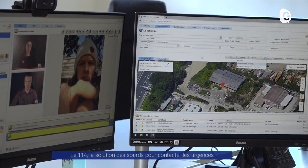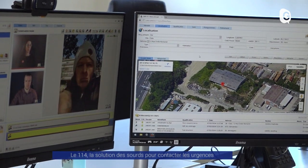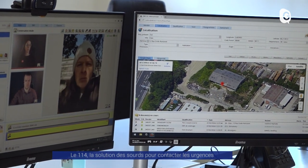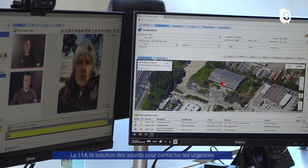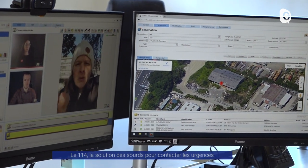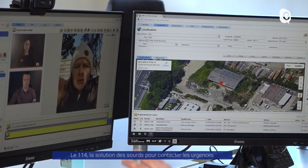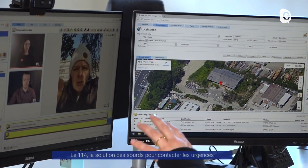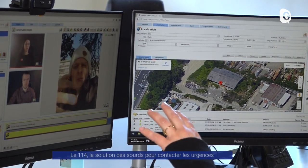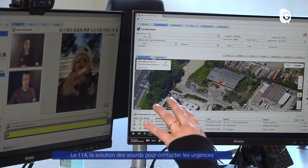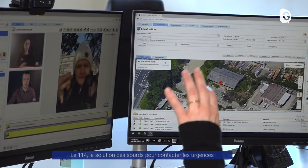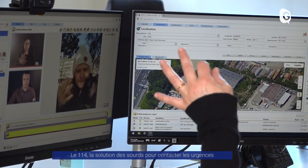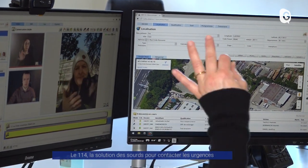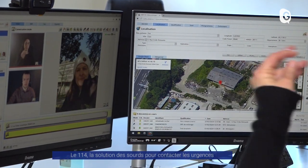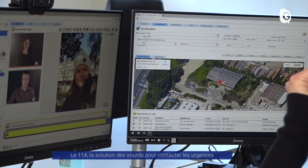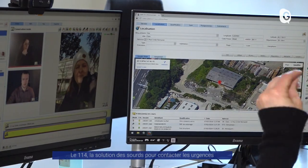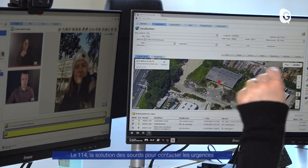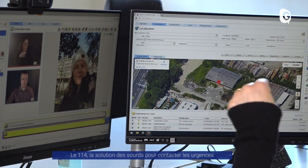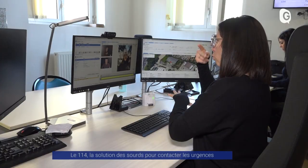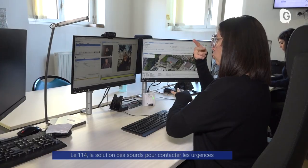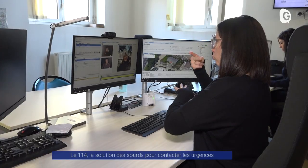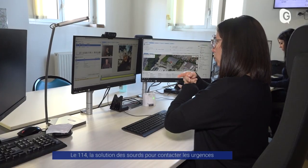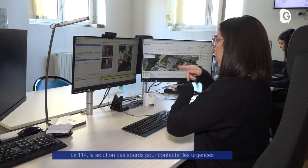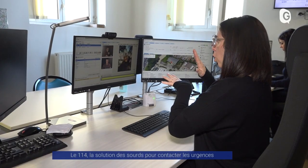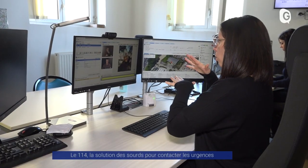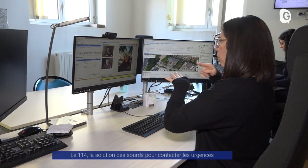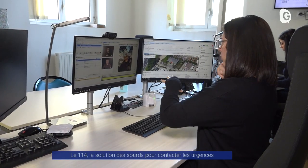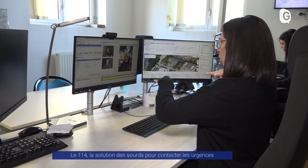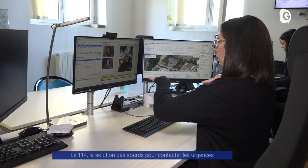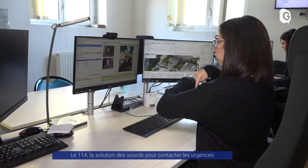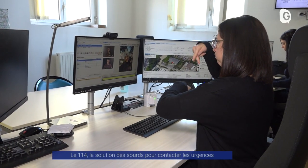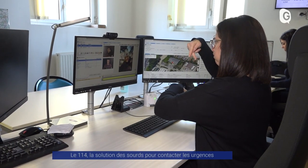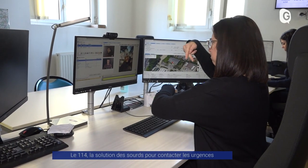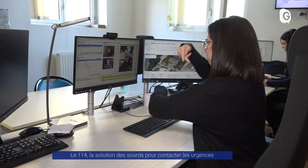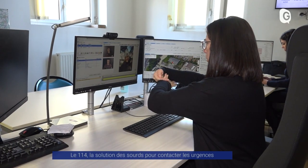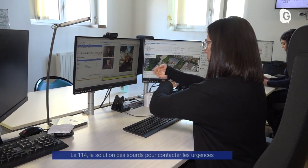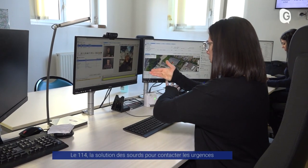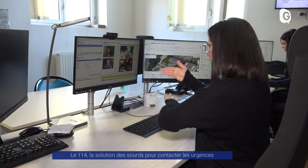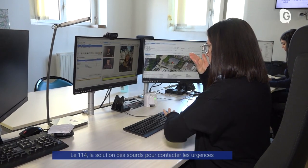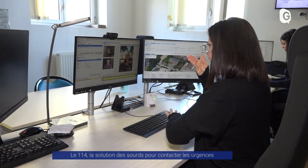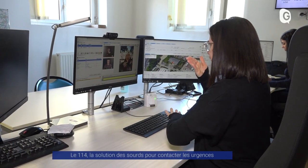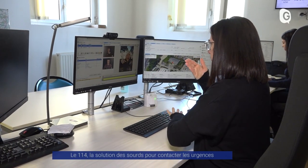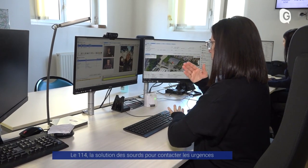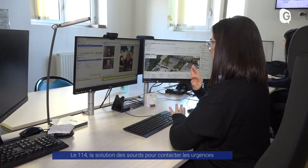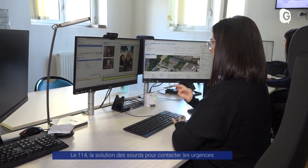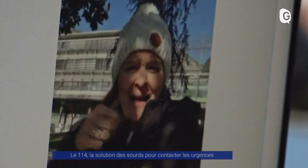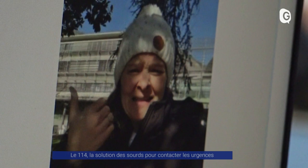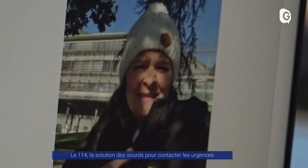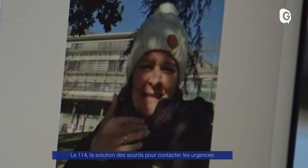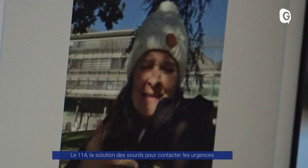signes pour qu'il puisse transmettre les informations. Le deuxième agent a au 15, au 17 ou au 18 en fonction de ce que c'est. Le requérant peut contacter